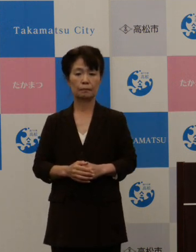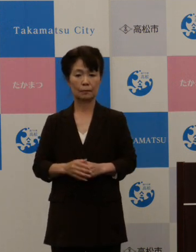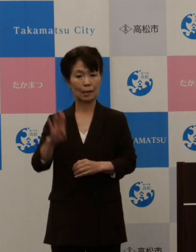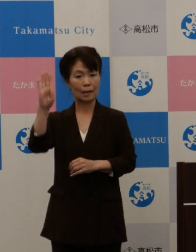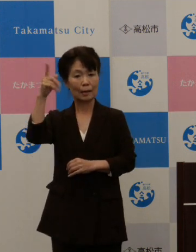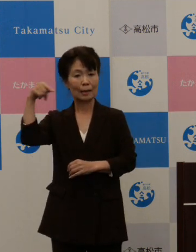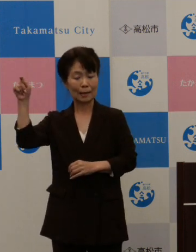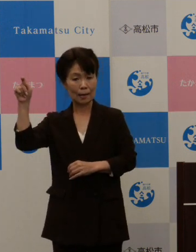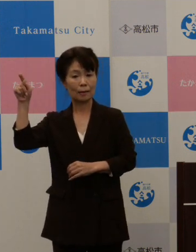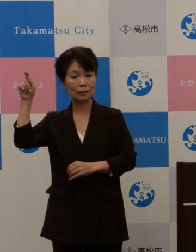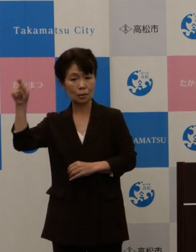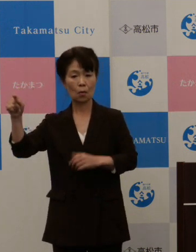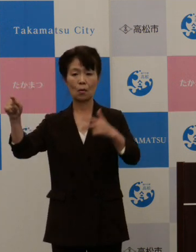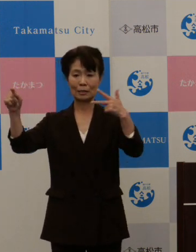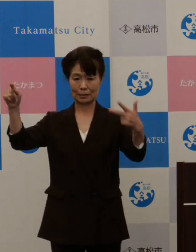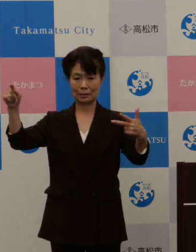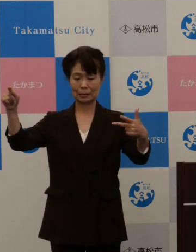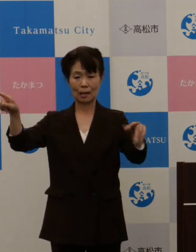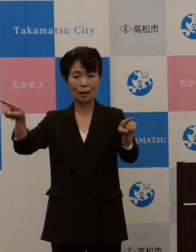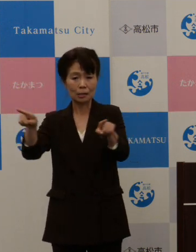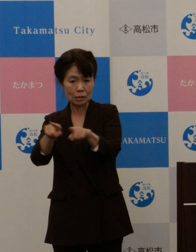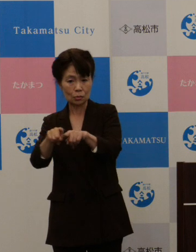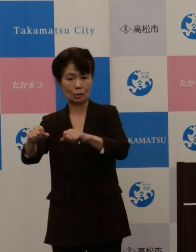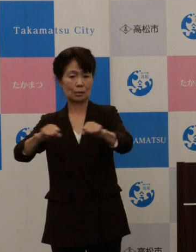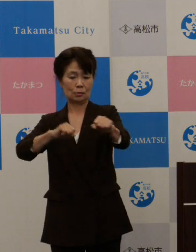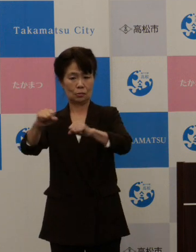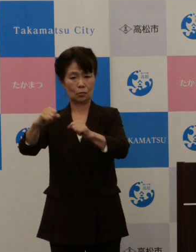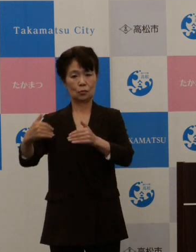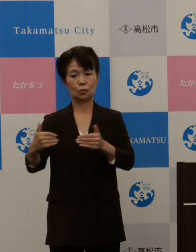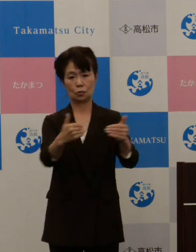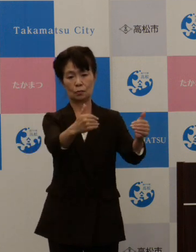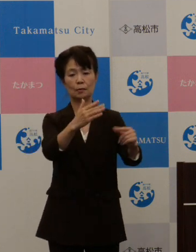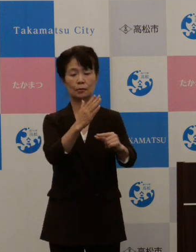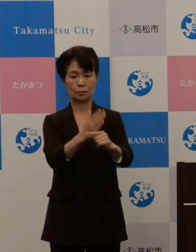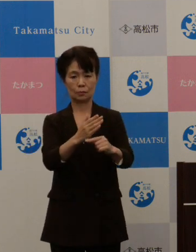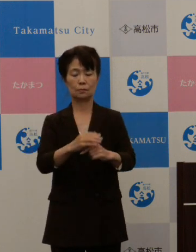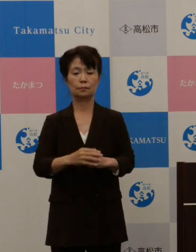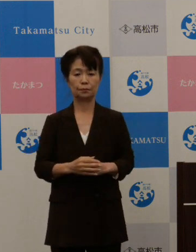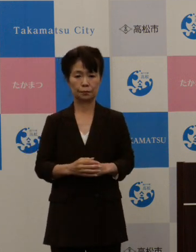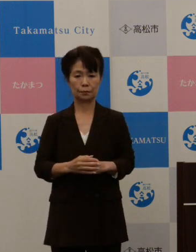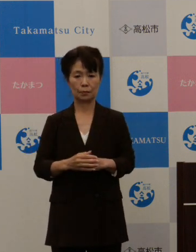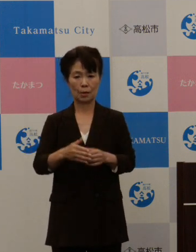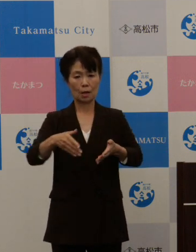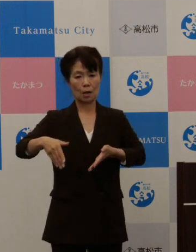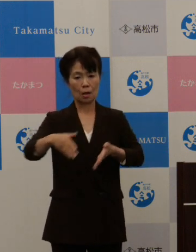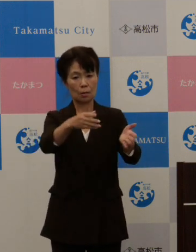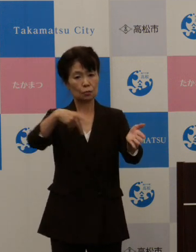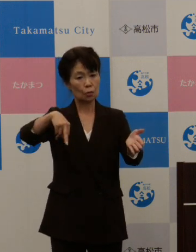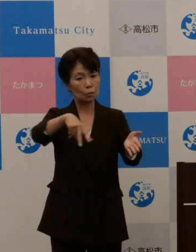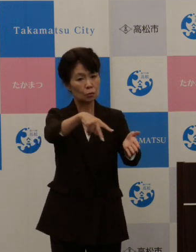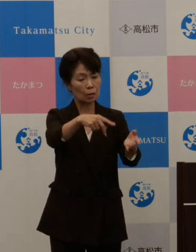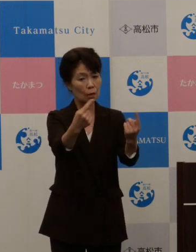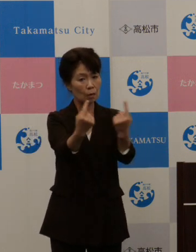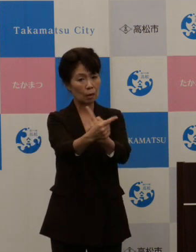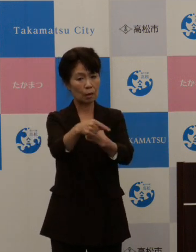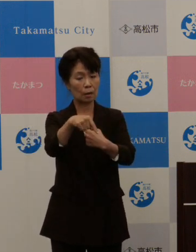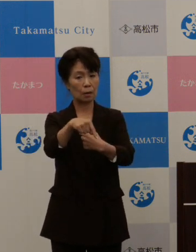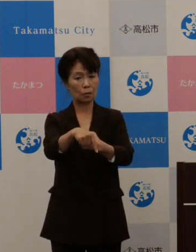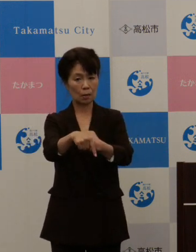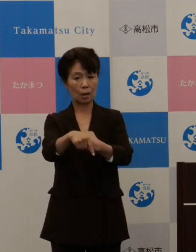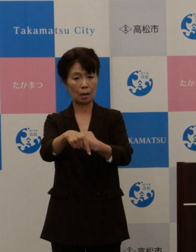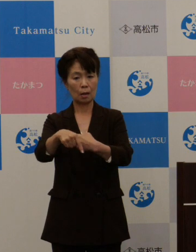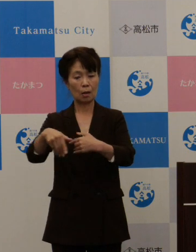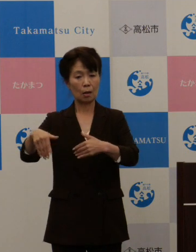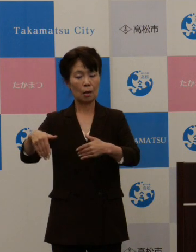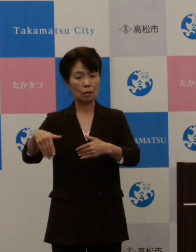県市が連携して今取り組んでいる事業ということでございます。プロムナード化につきましては、まあ、歩行者